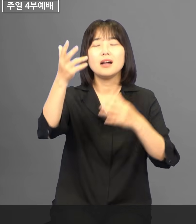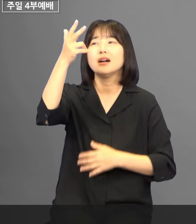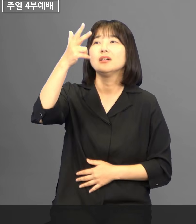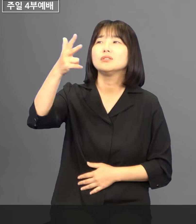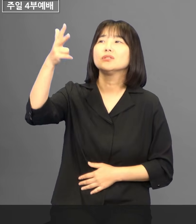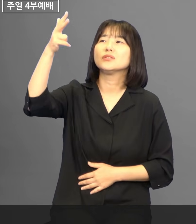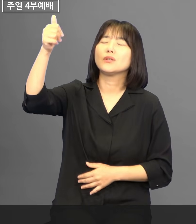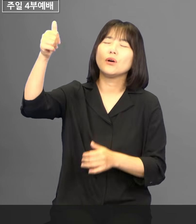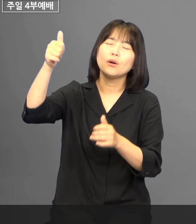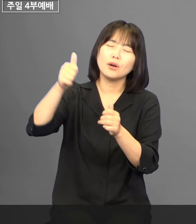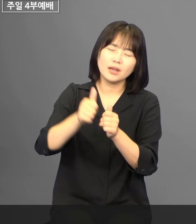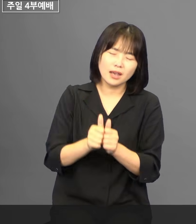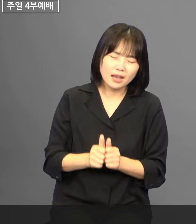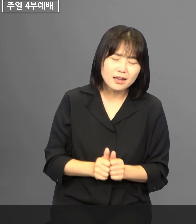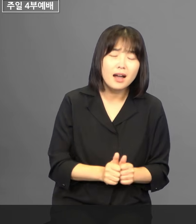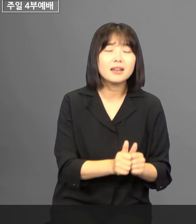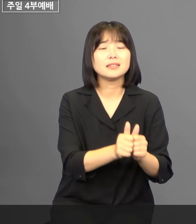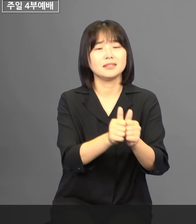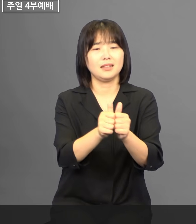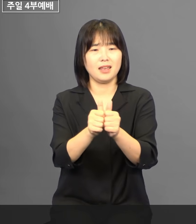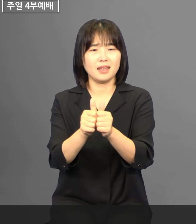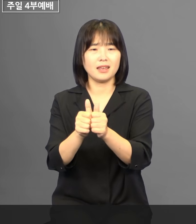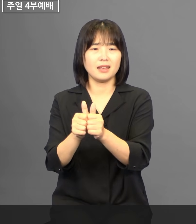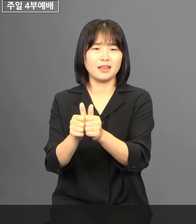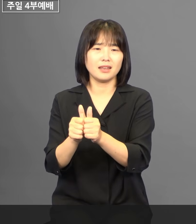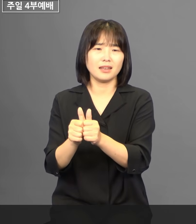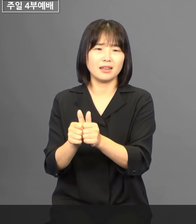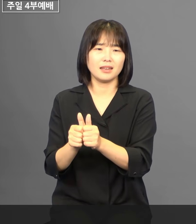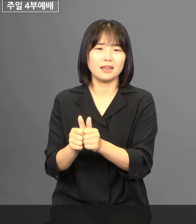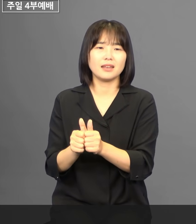할렐루야 주 동행하시네